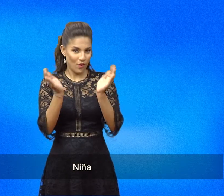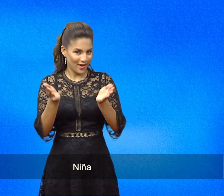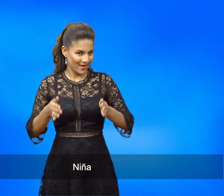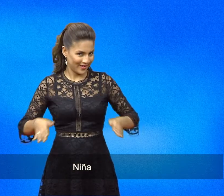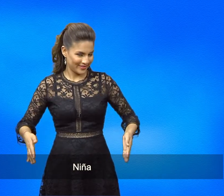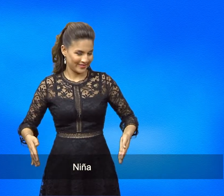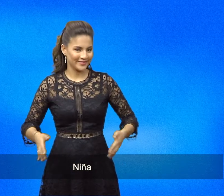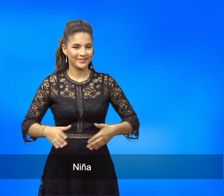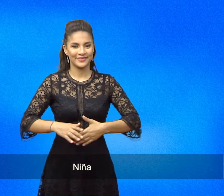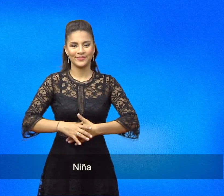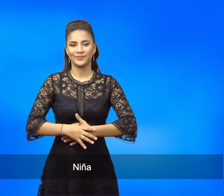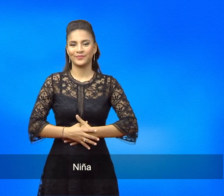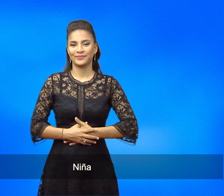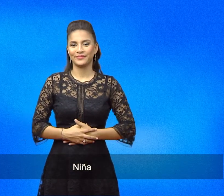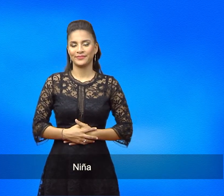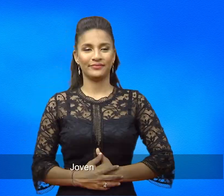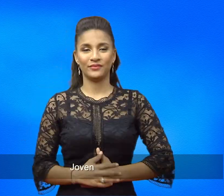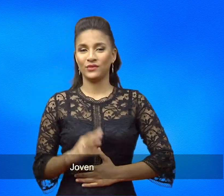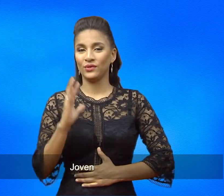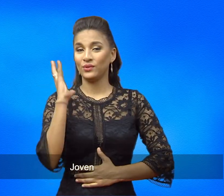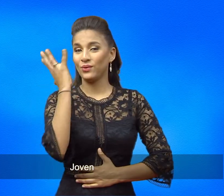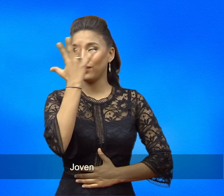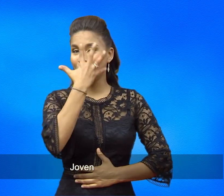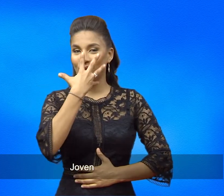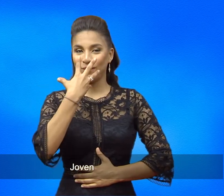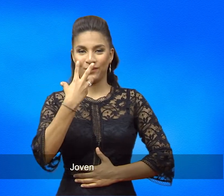niña joven